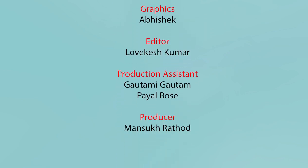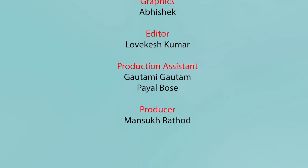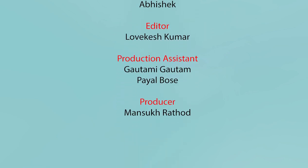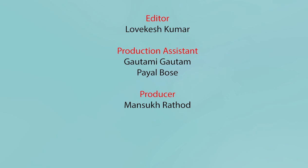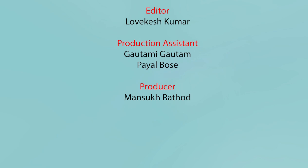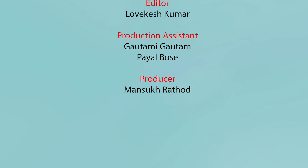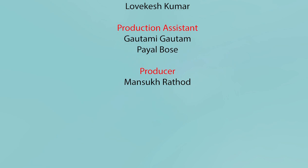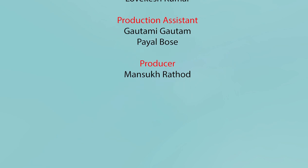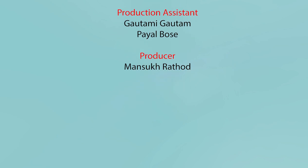कर दो